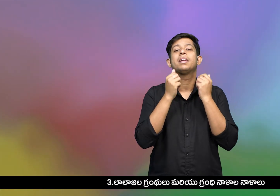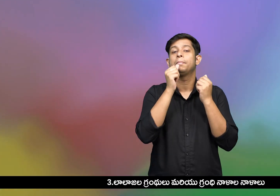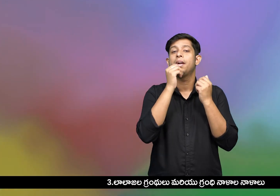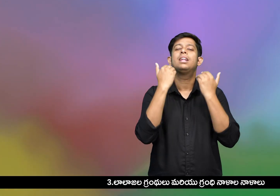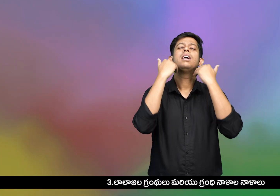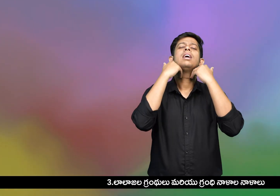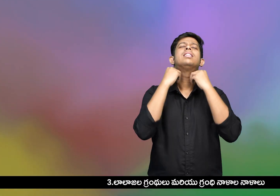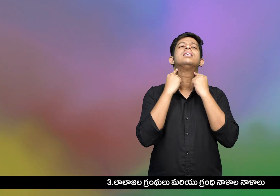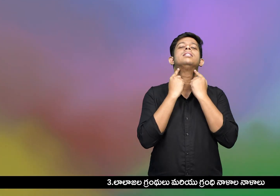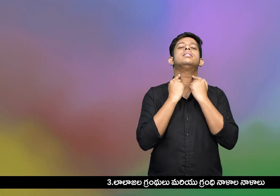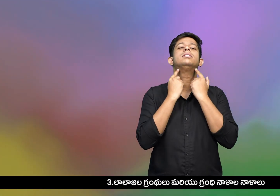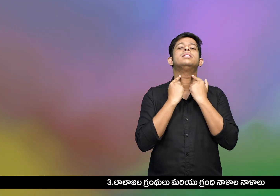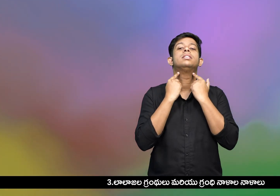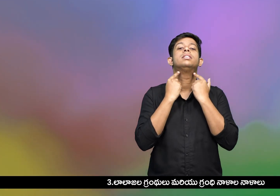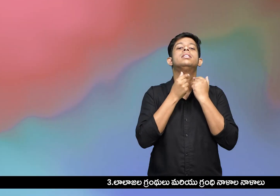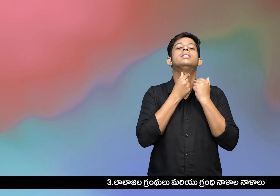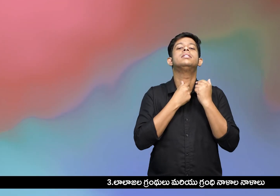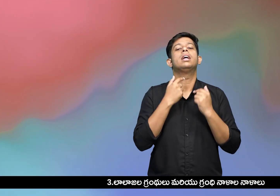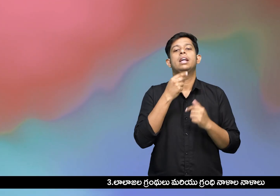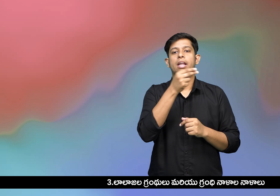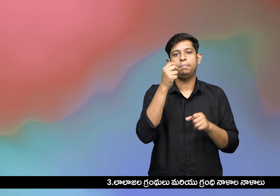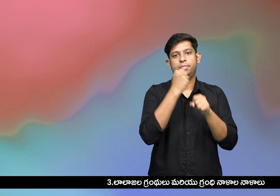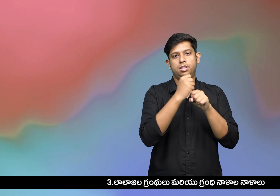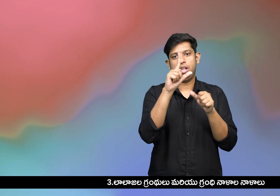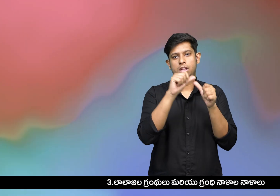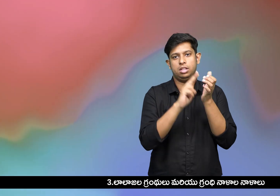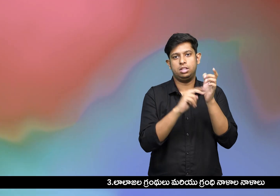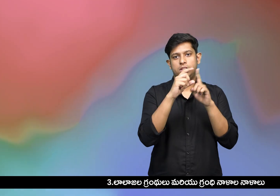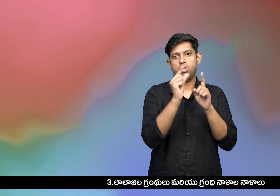3. లాలాజల గ్రంథులు మరియు గ్రంథి నాళాల నాళాలు.